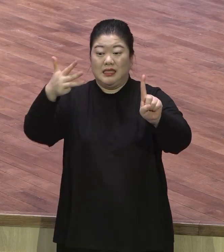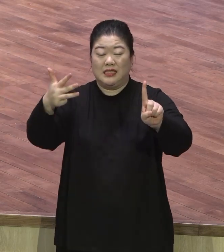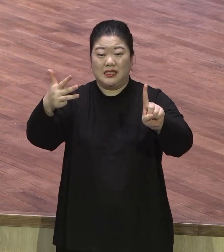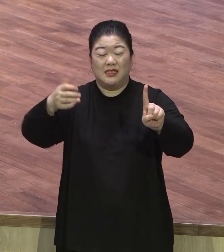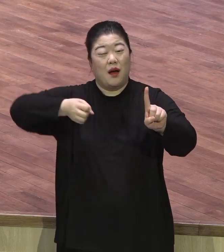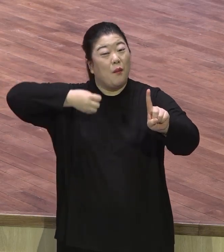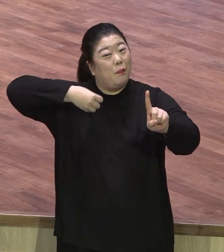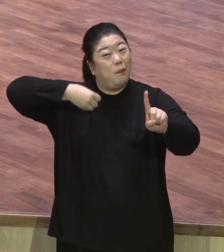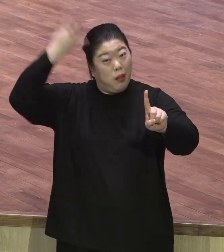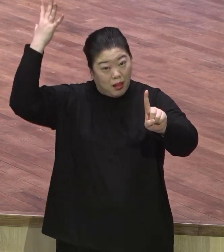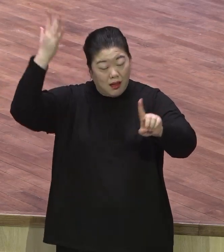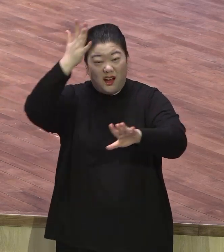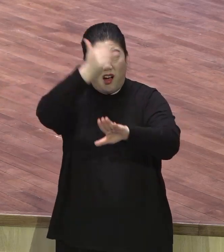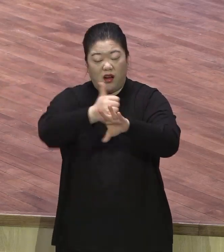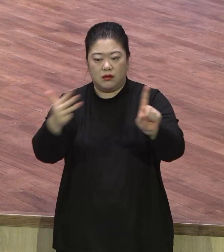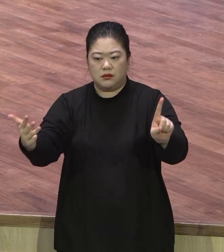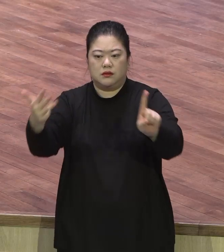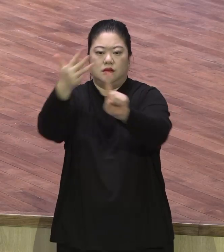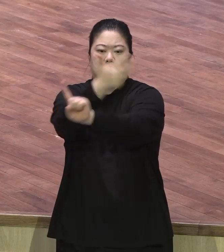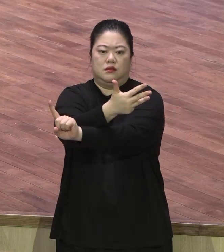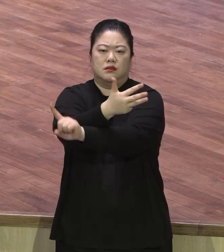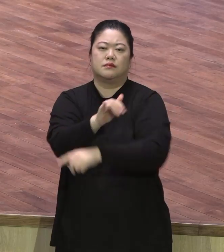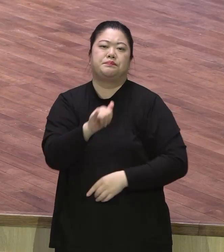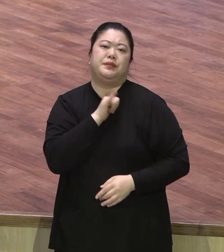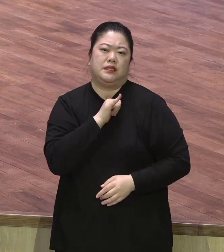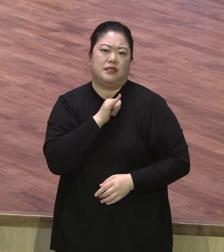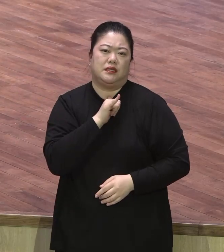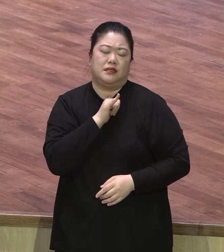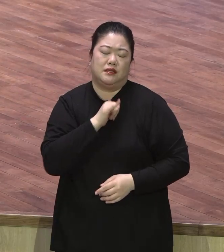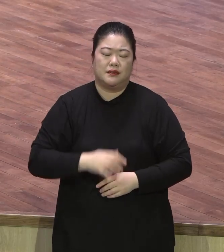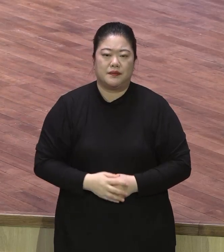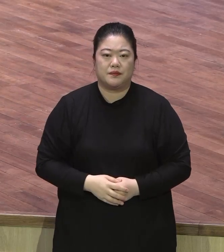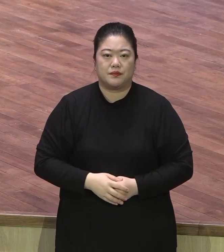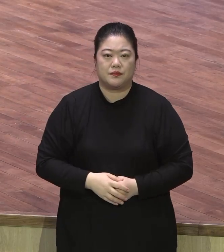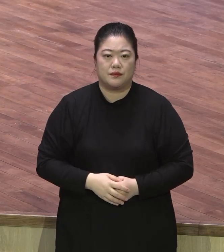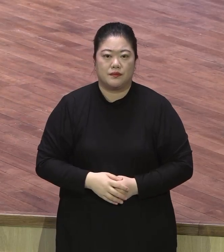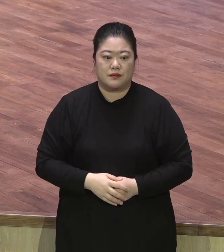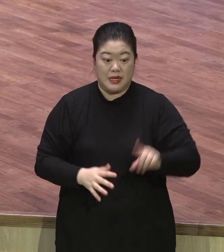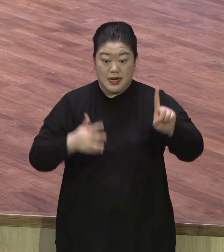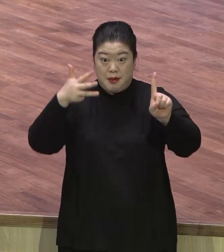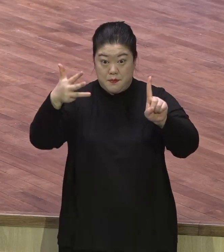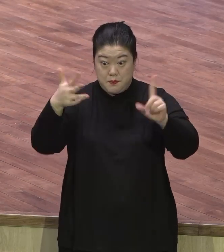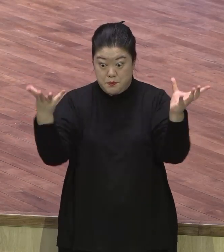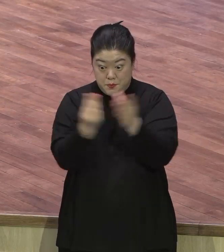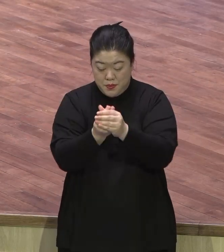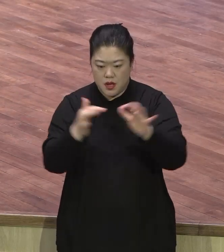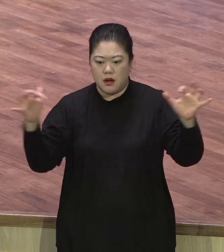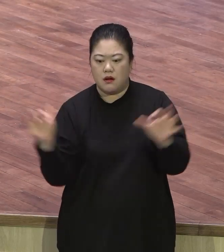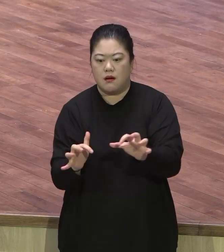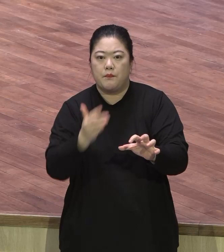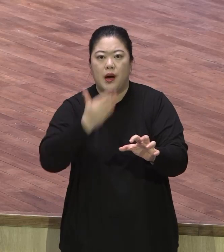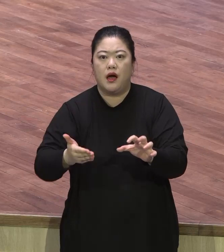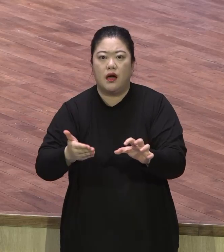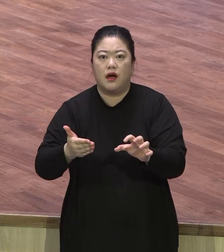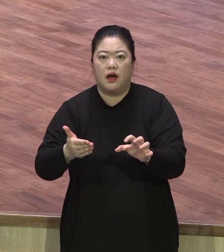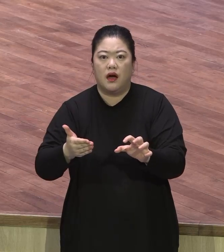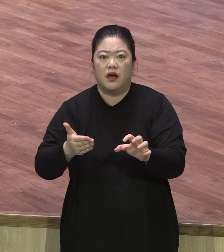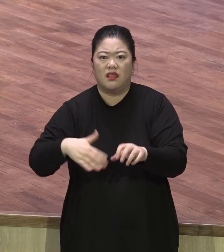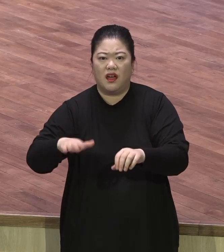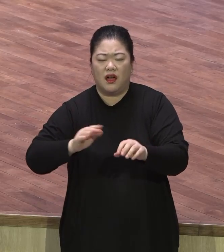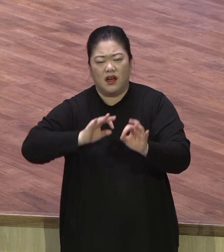1절을 흩어져 버렸어요 우리가 모이고 흩어지는 하나님의 세계보금화의 언약을 볼 수 있어야 합니다